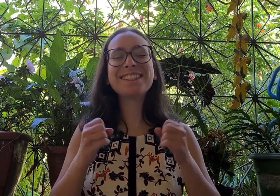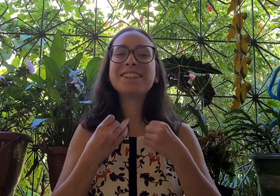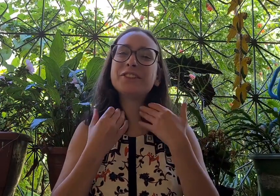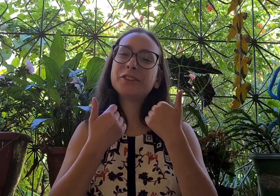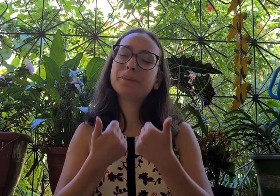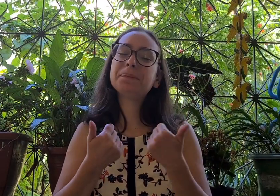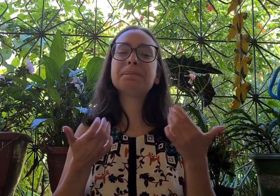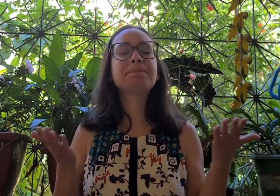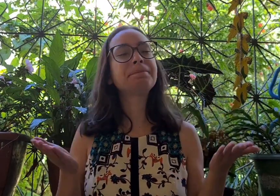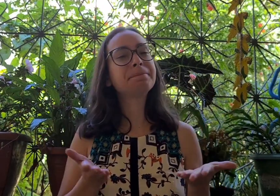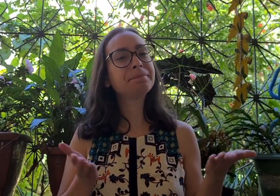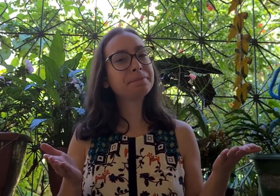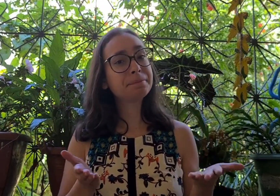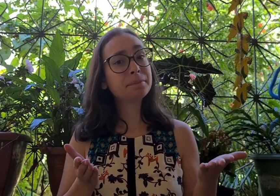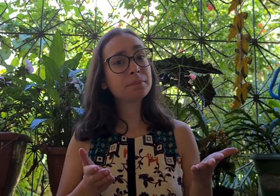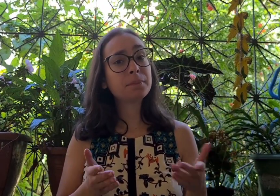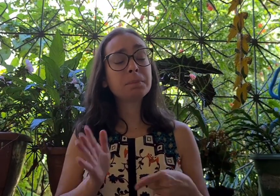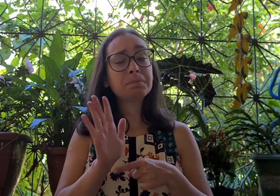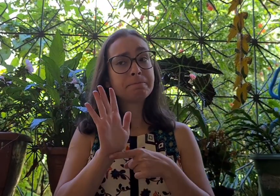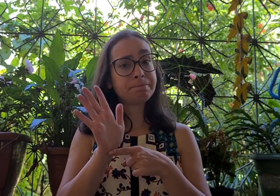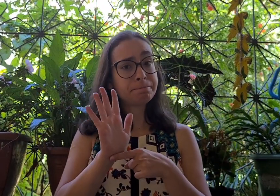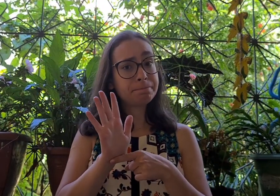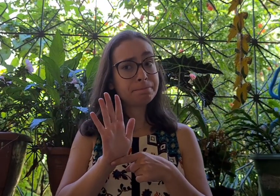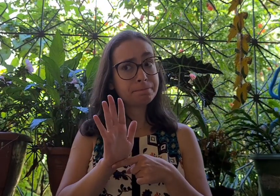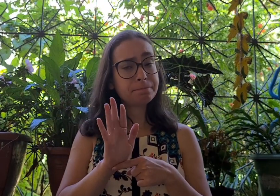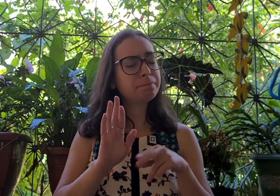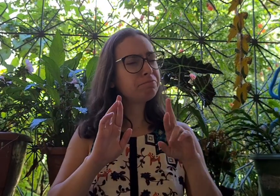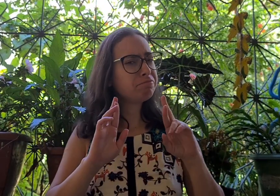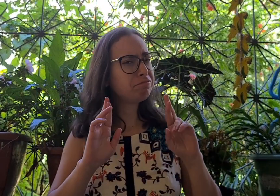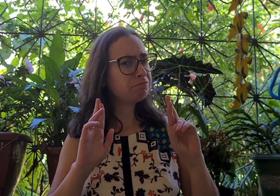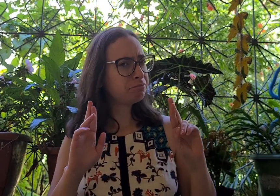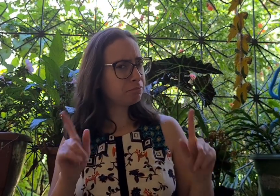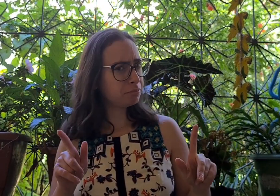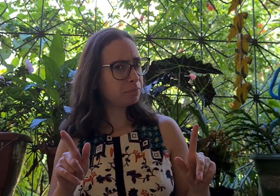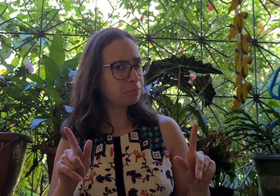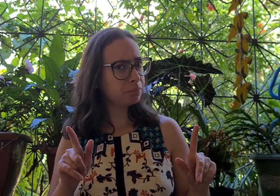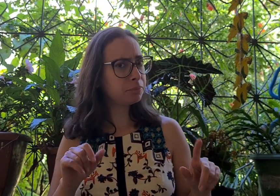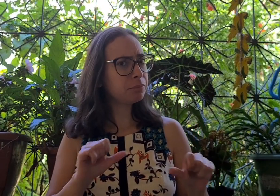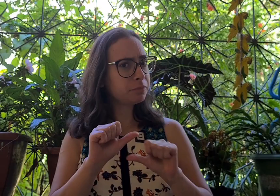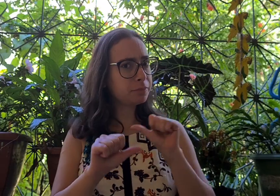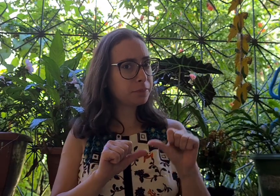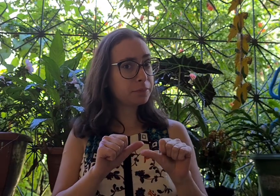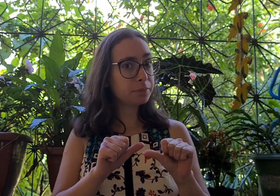Oi tudo bem hoje o nosso vídeo será um pouco diferente